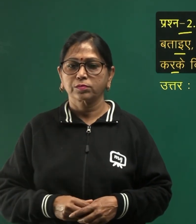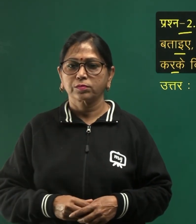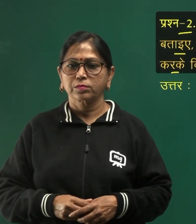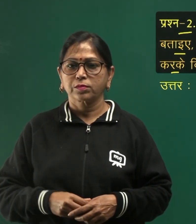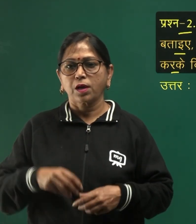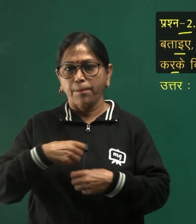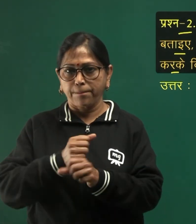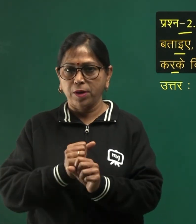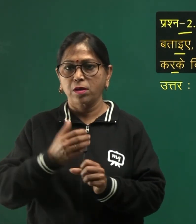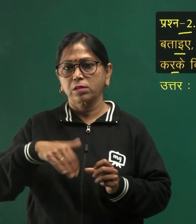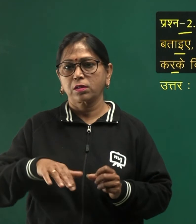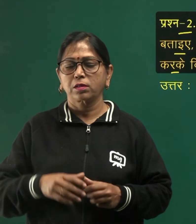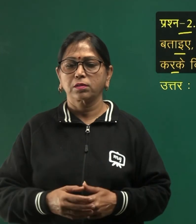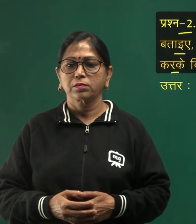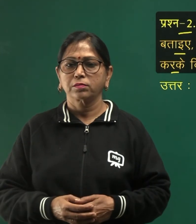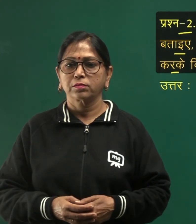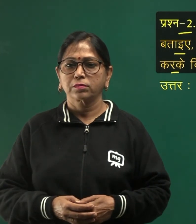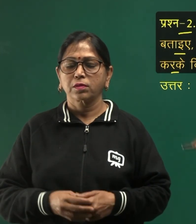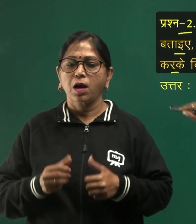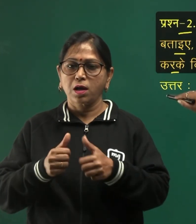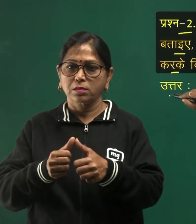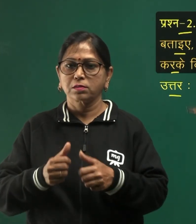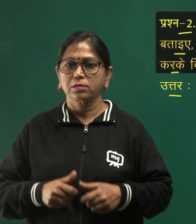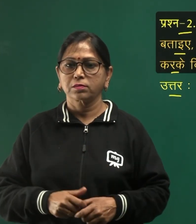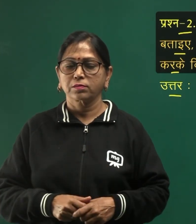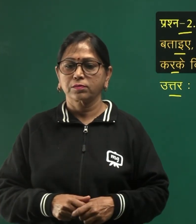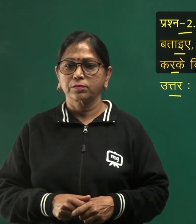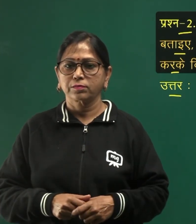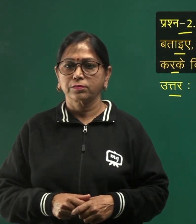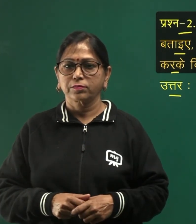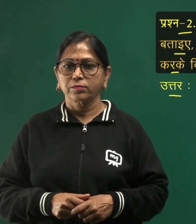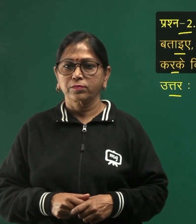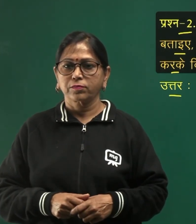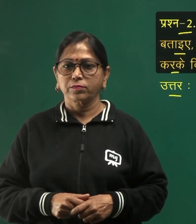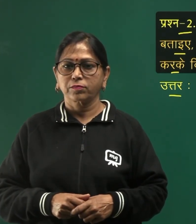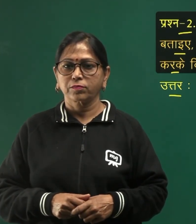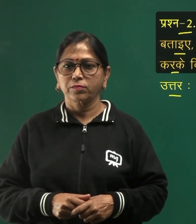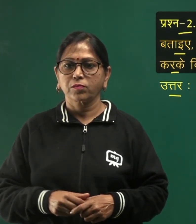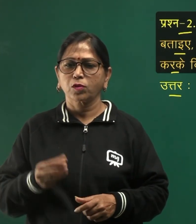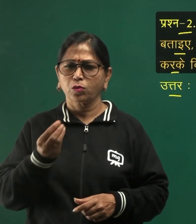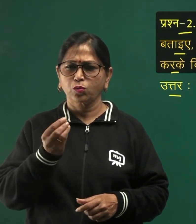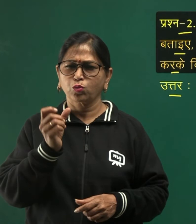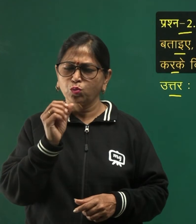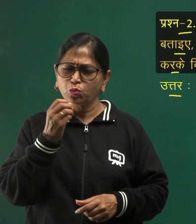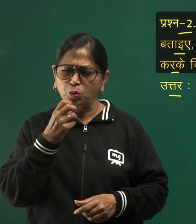विरंजक चूर्ण बनाता है उत्तर